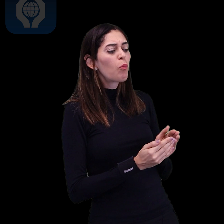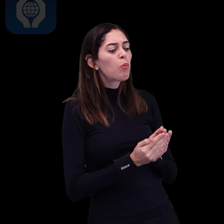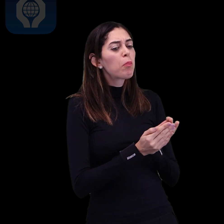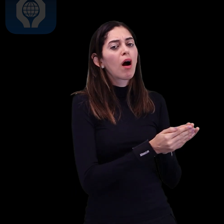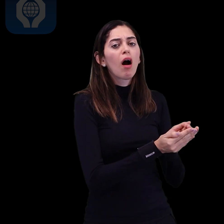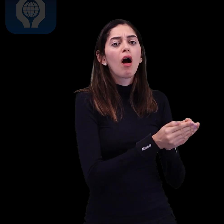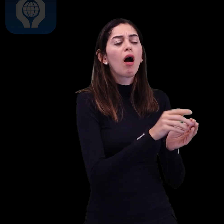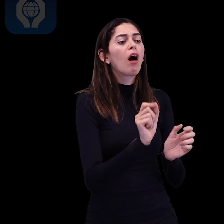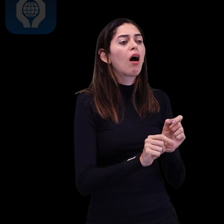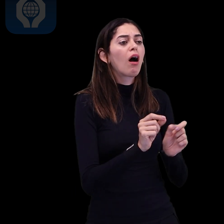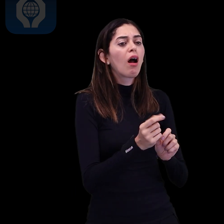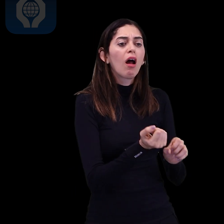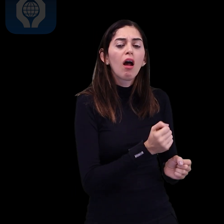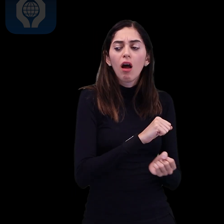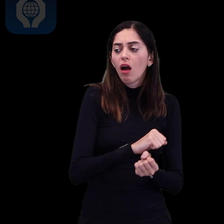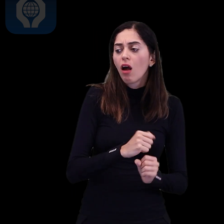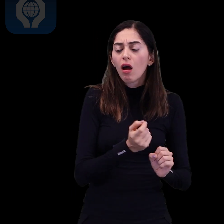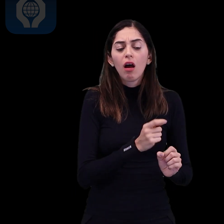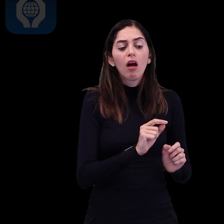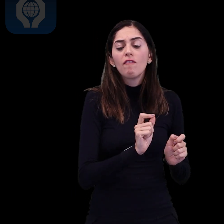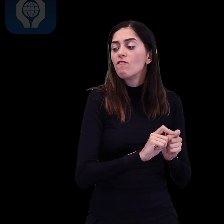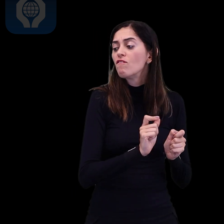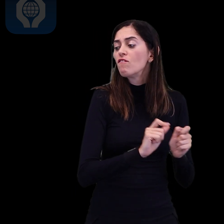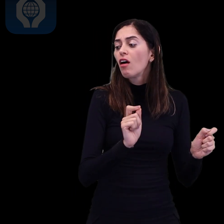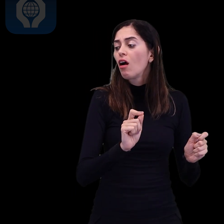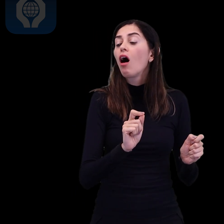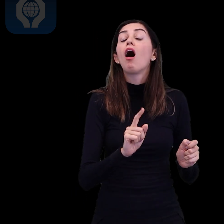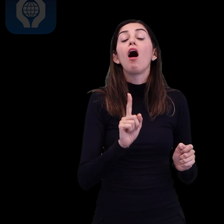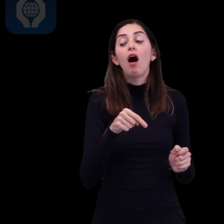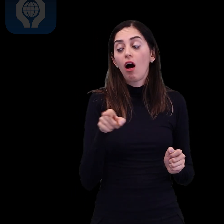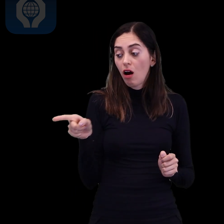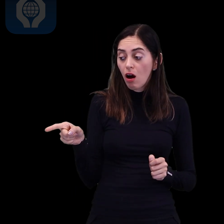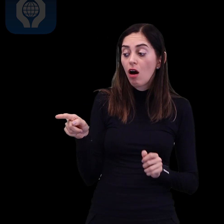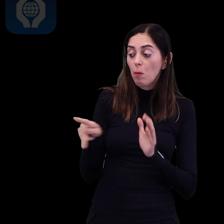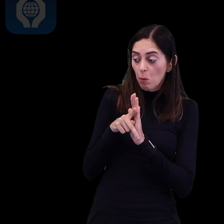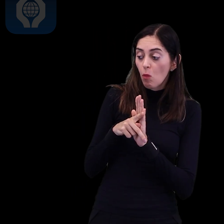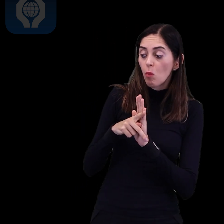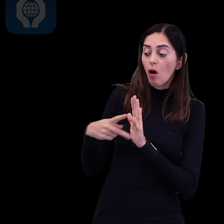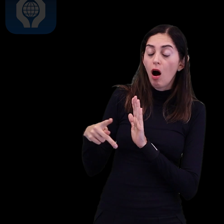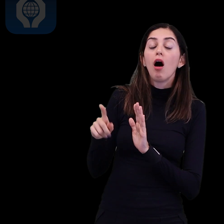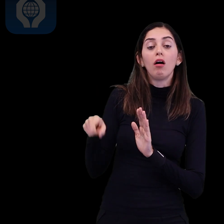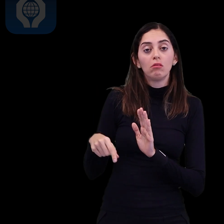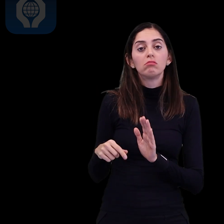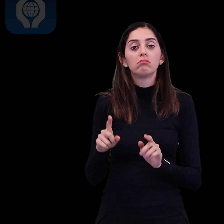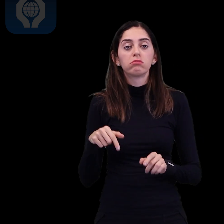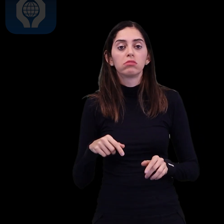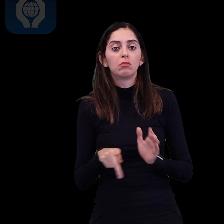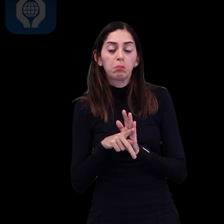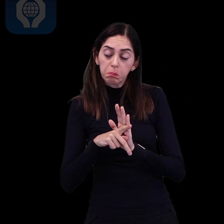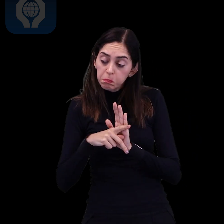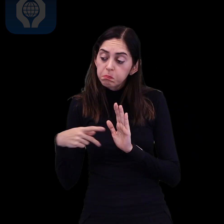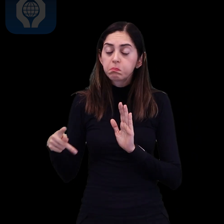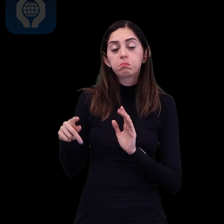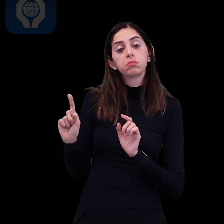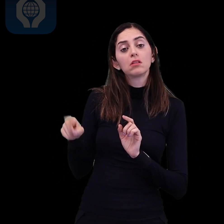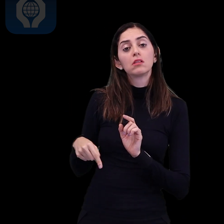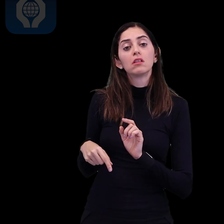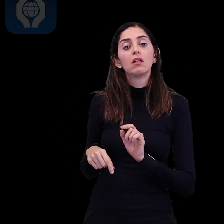canoa? A resposta seria o nome da pessoa que a fez. Ele a fez, por isso a possui, e é dele para que